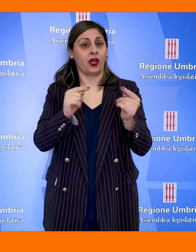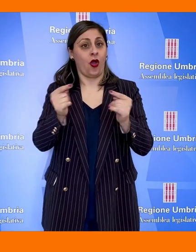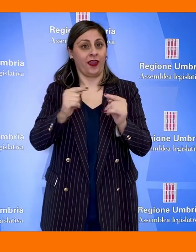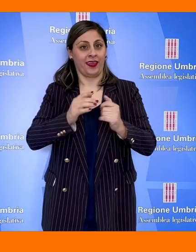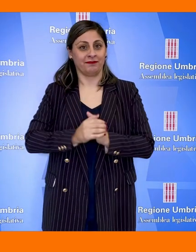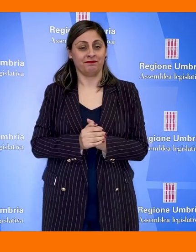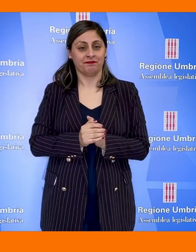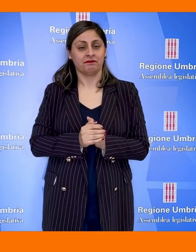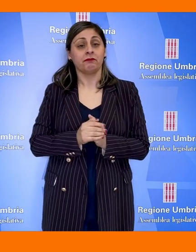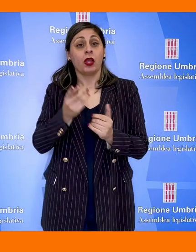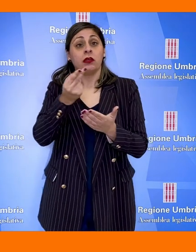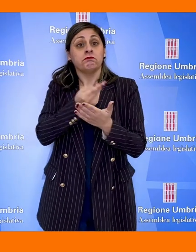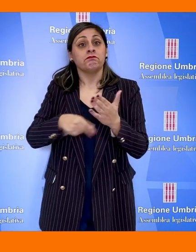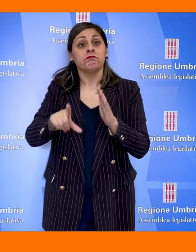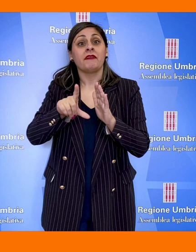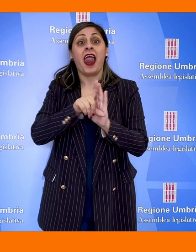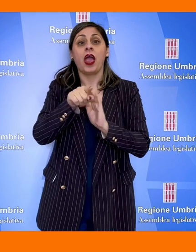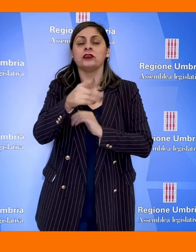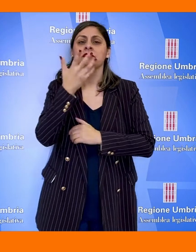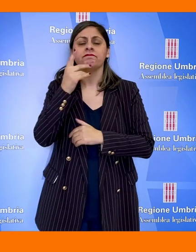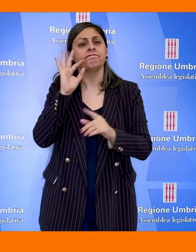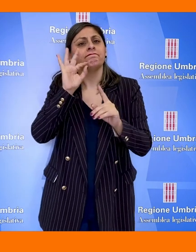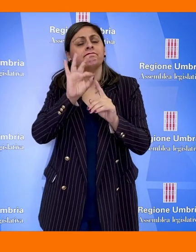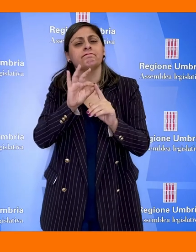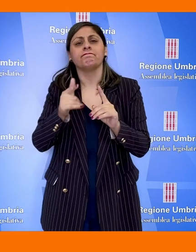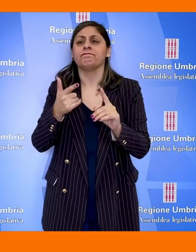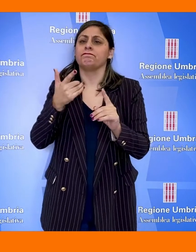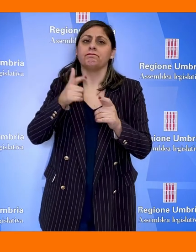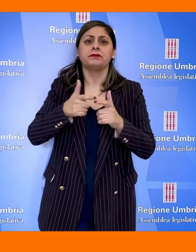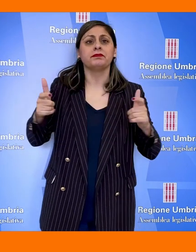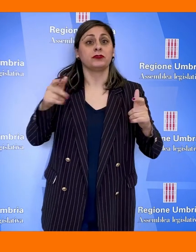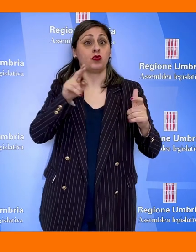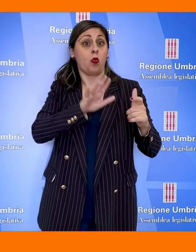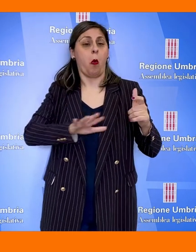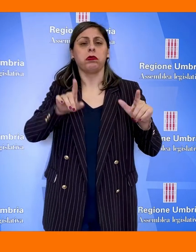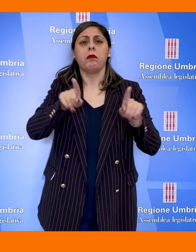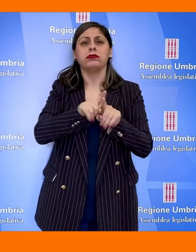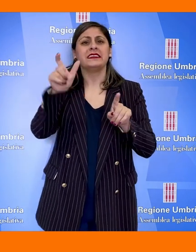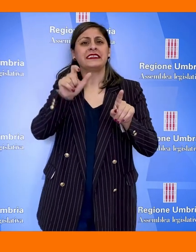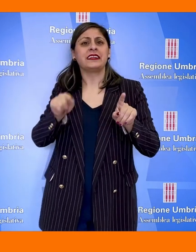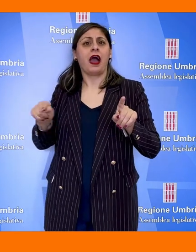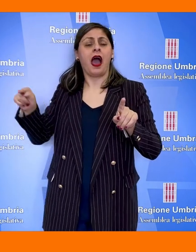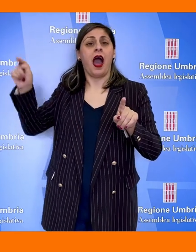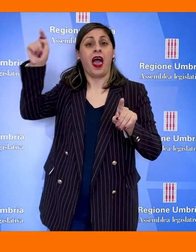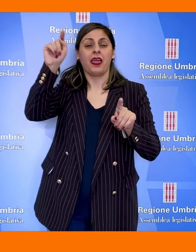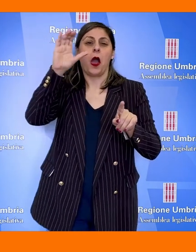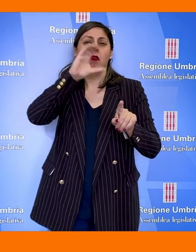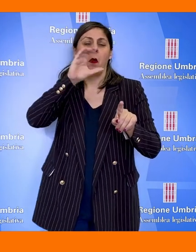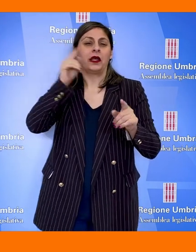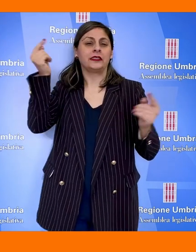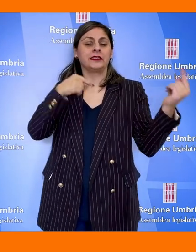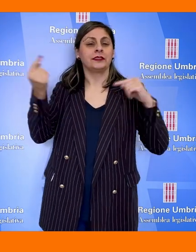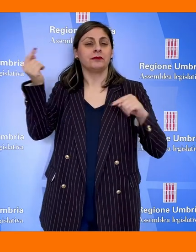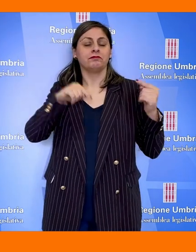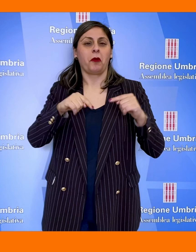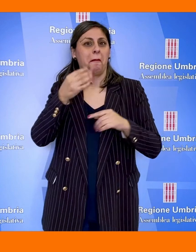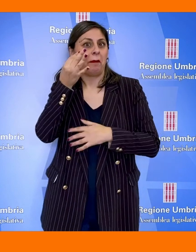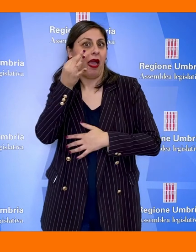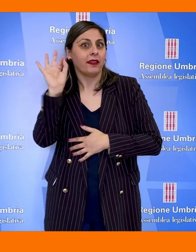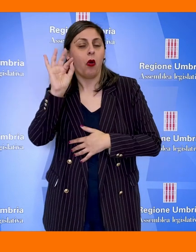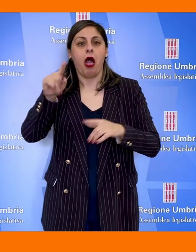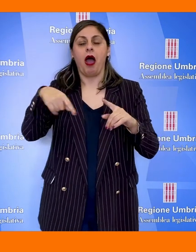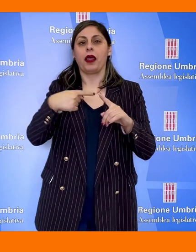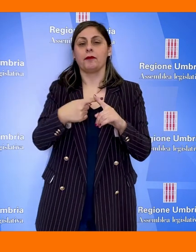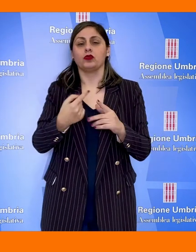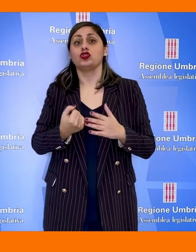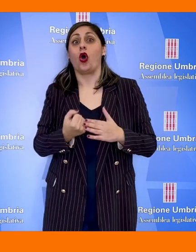che intende introdurre un modello di ricettività già presente in altri paesi e regioni italiani che garantisca una fruizione turistica del tutto